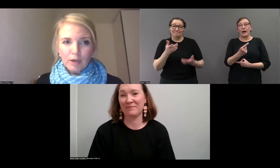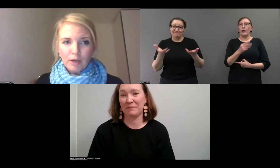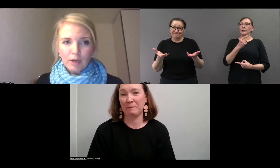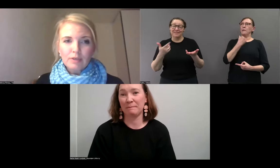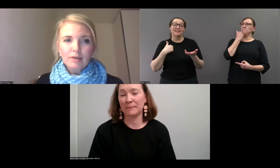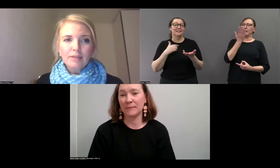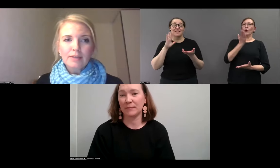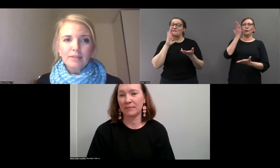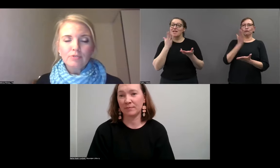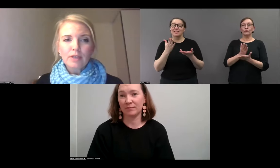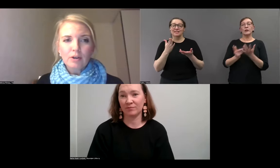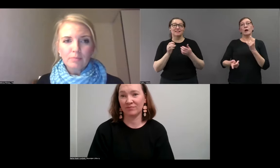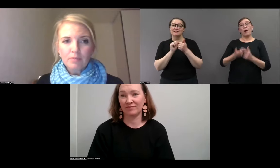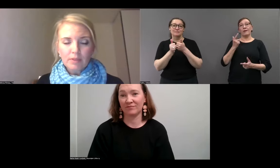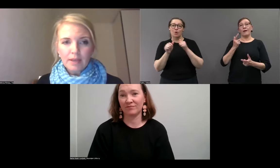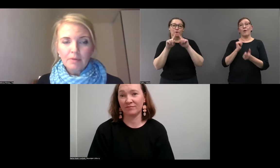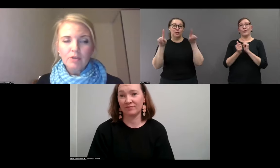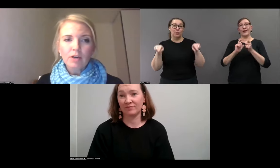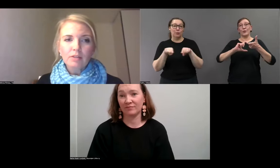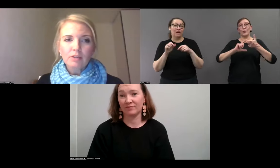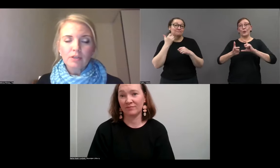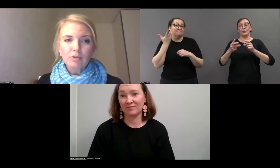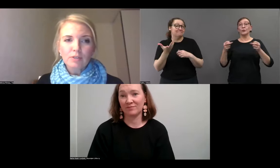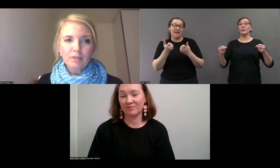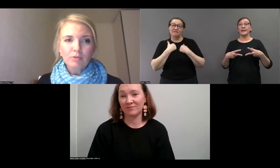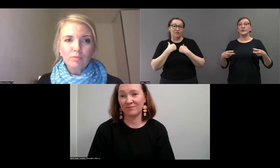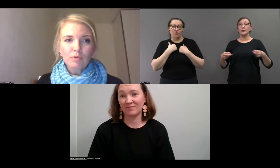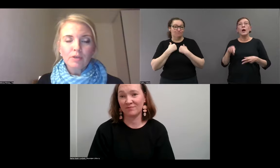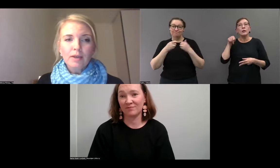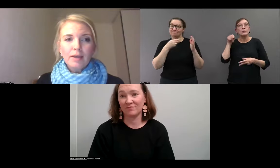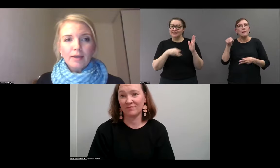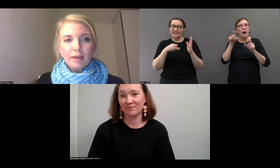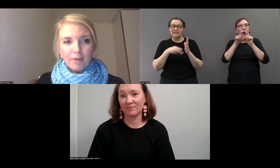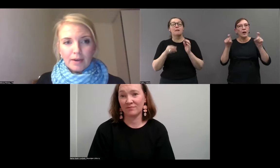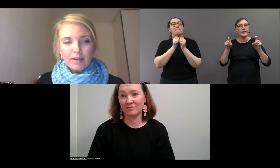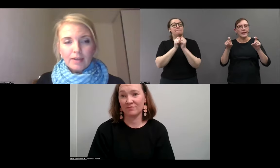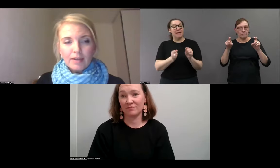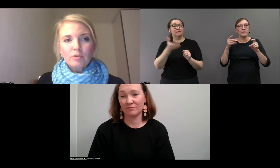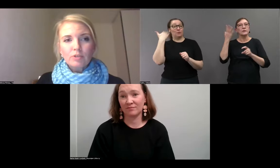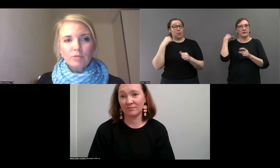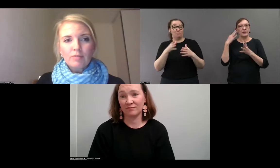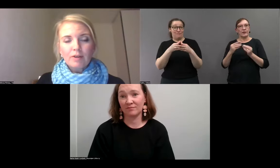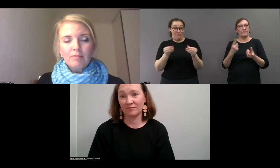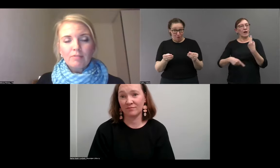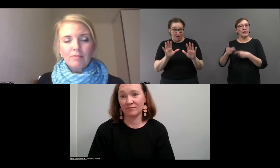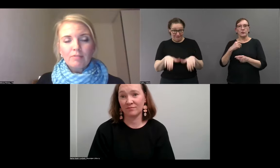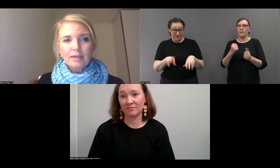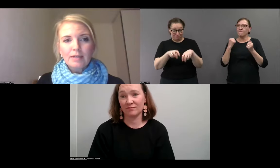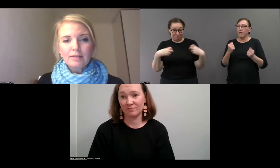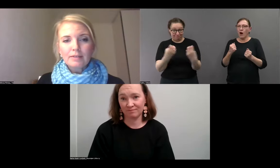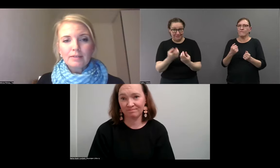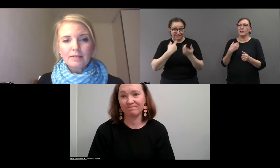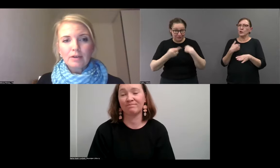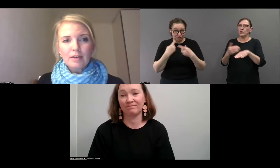urheiluruutuun saadaan tekstitys. Tämä oli teema, joka tosiaan tuli myös kevään keskustelussa hyvin vahvasti esille.